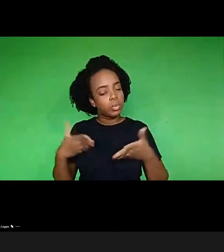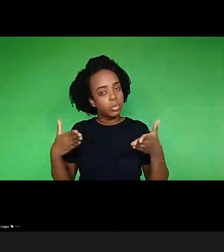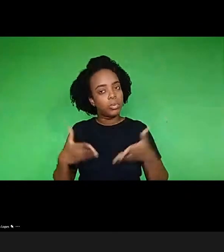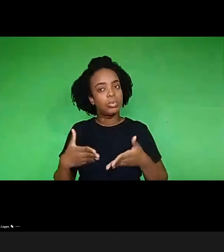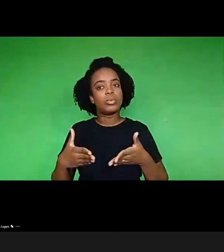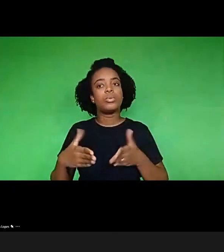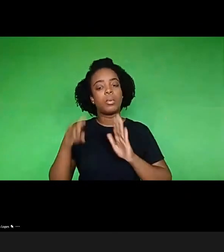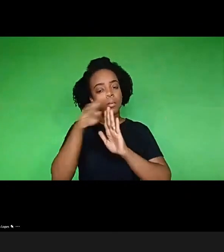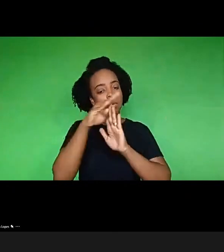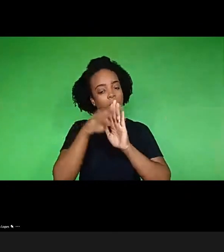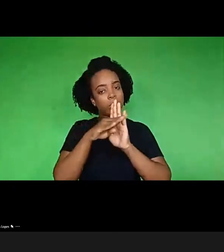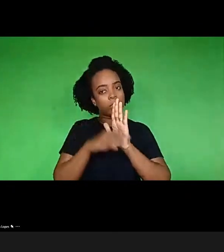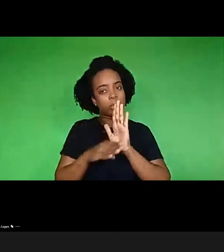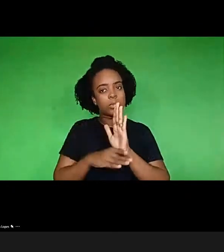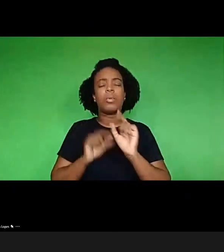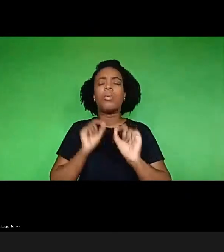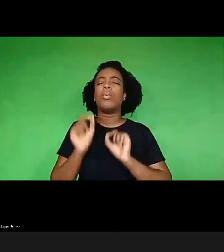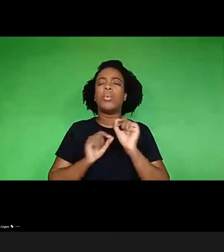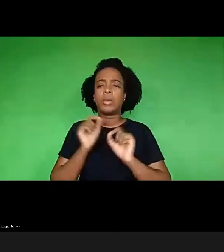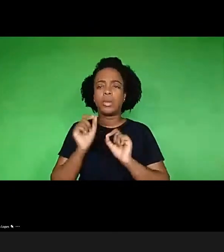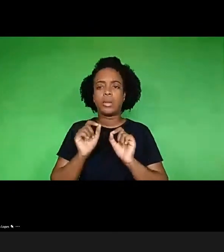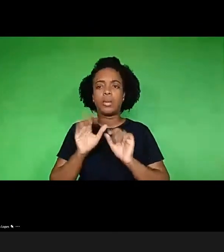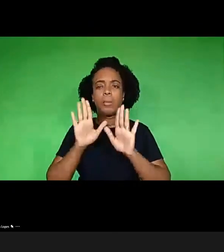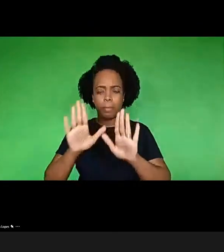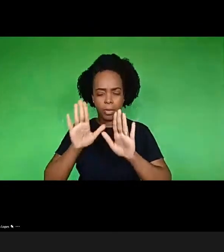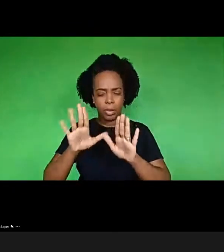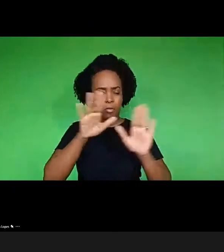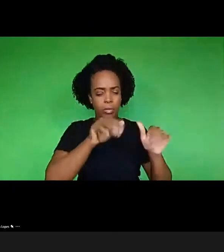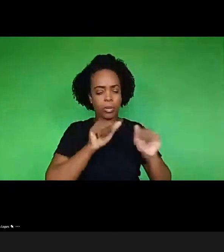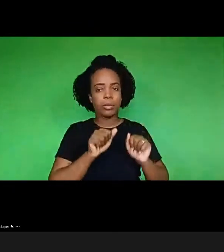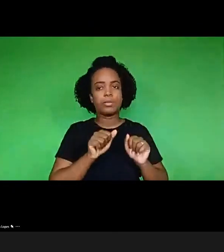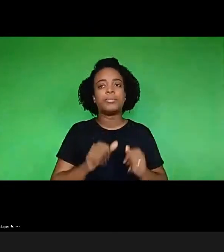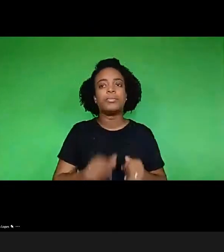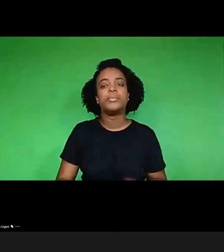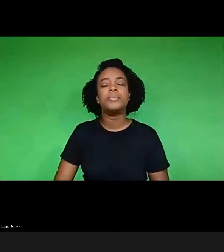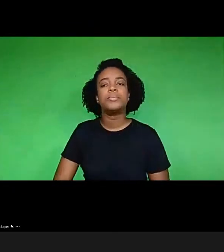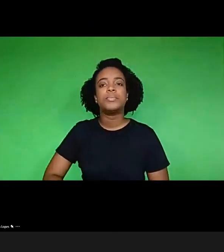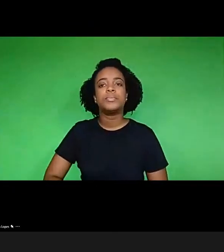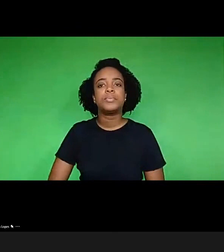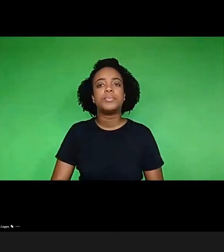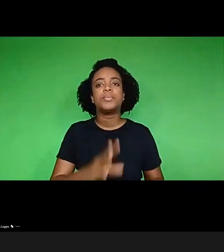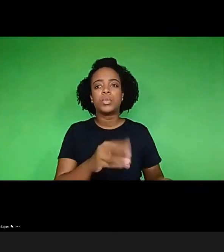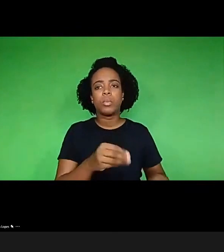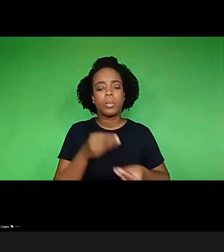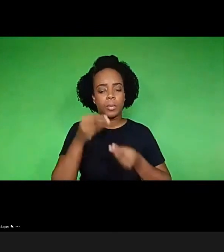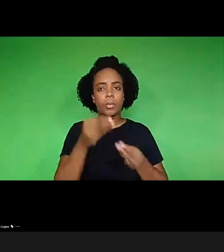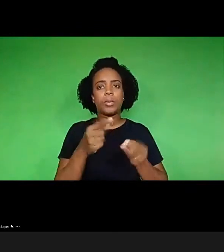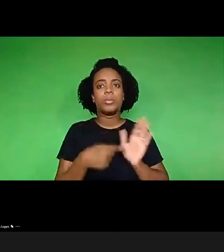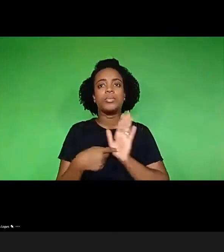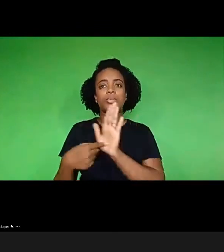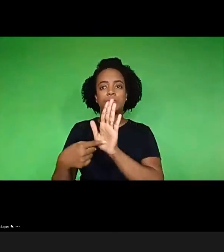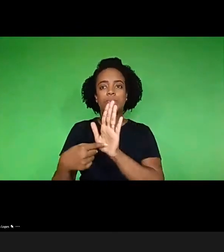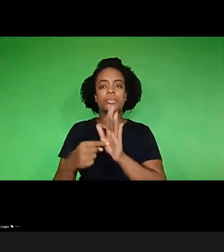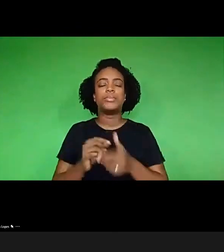programação é a seguinte. Deixa eu pegar aqui. Deixa eu mostrar aqui para vocês.